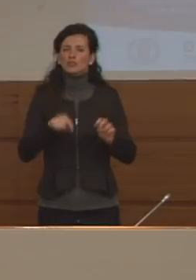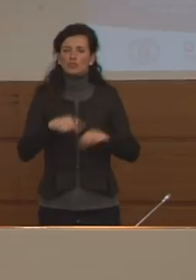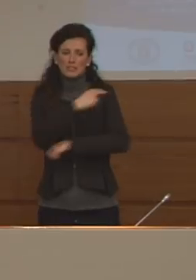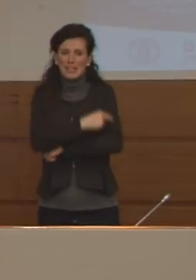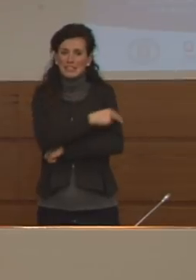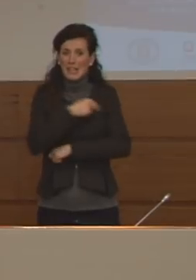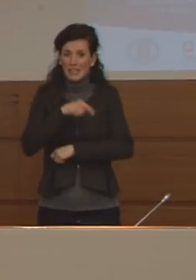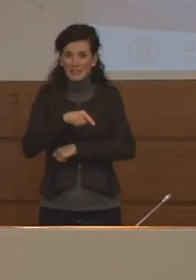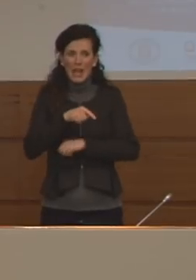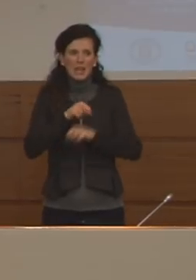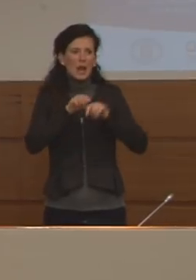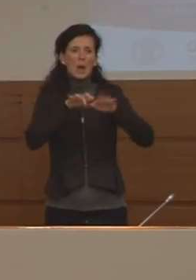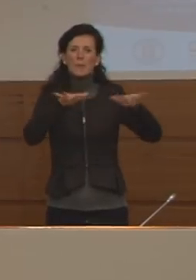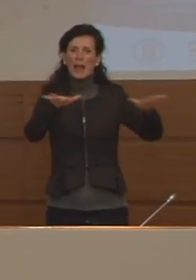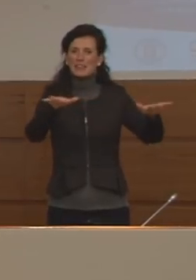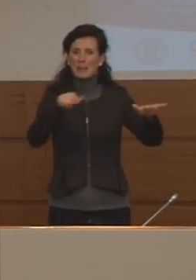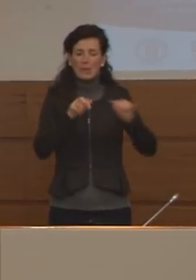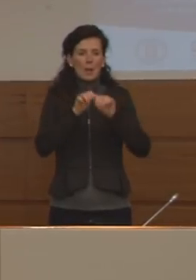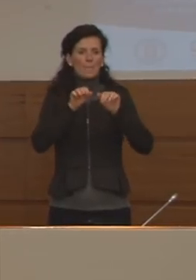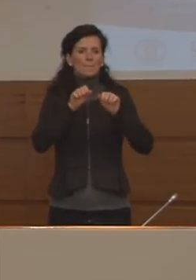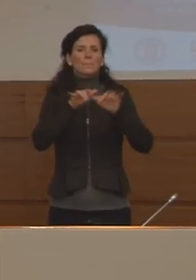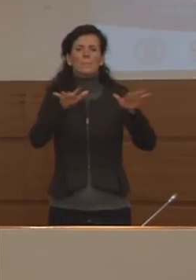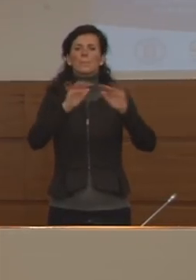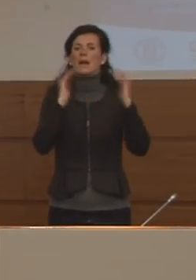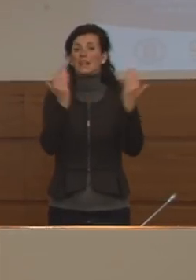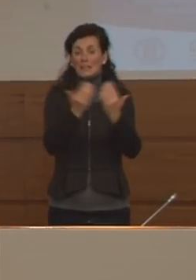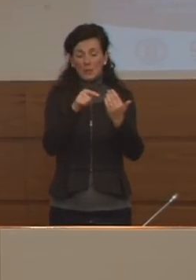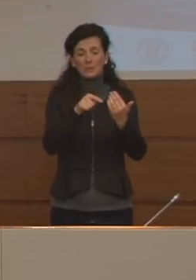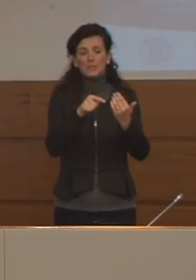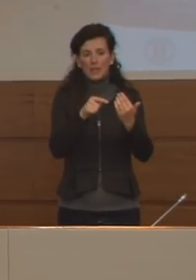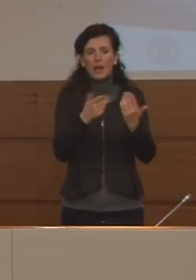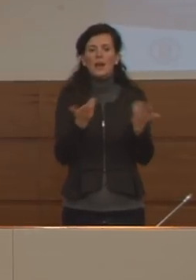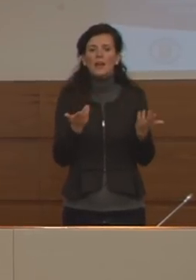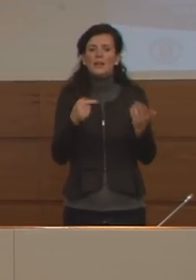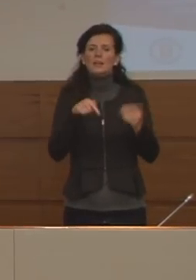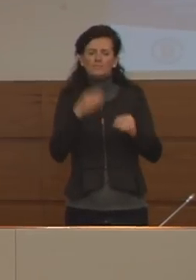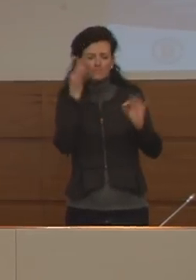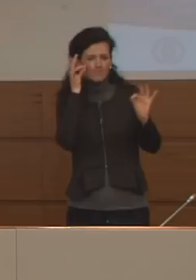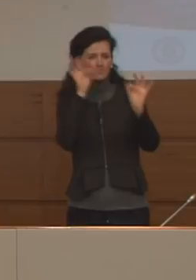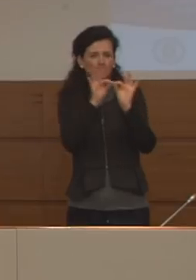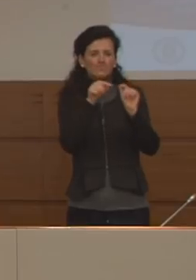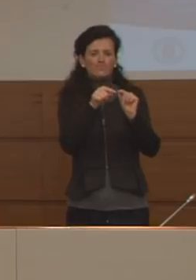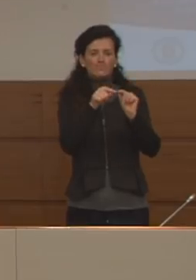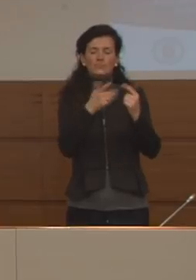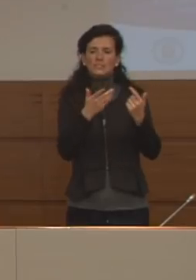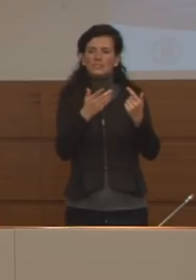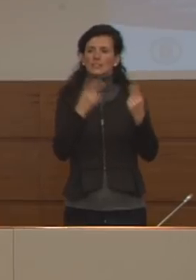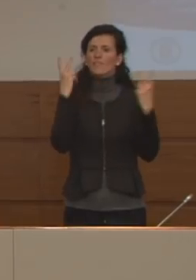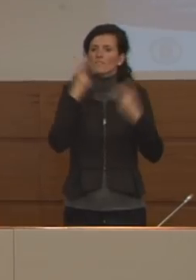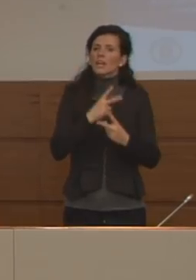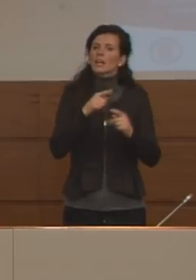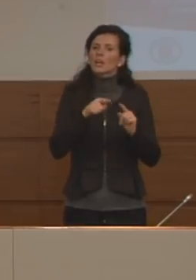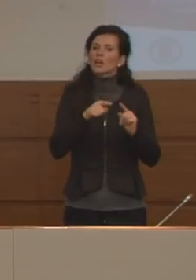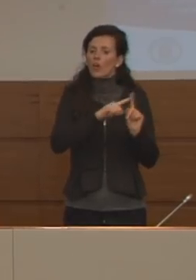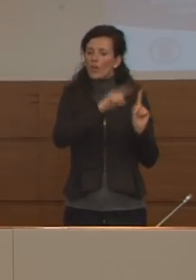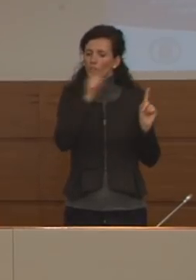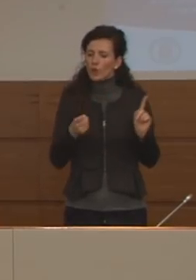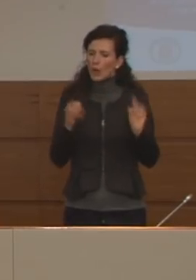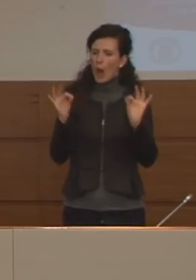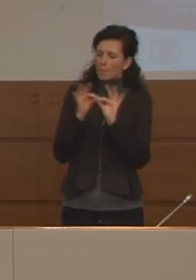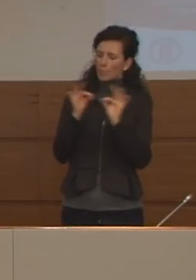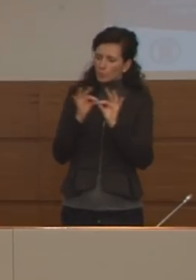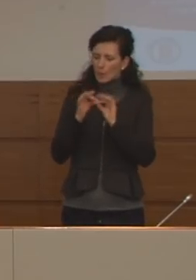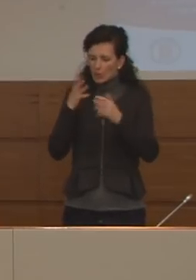è un focus su cui non abbiamo ancora in questi appuntamenti avuto un approfondimento